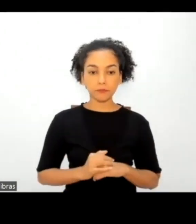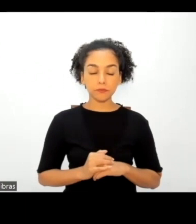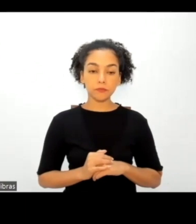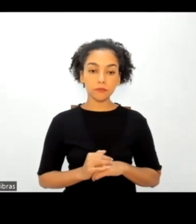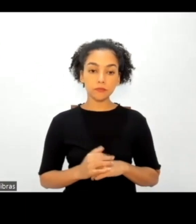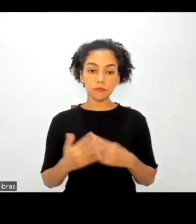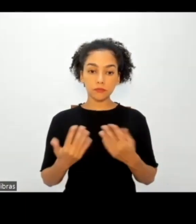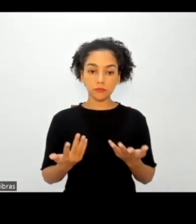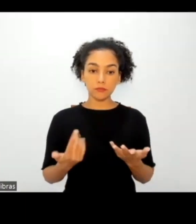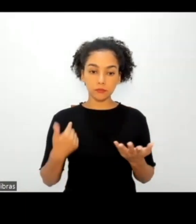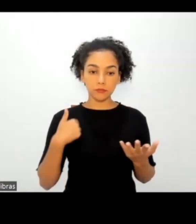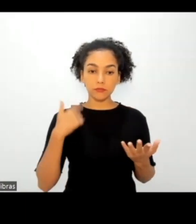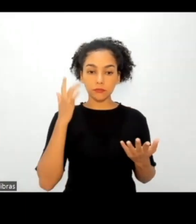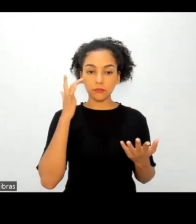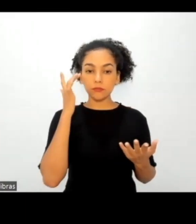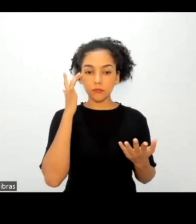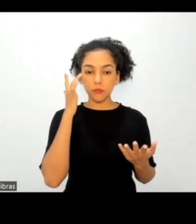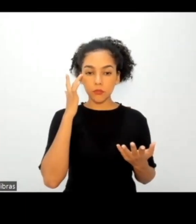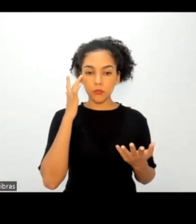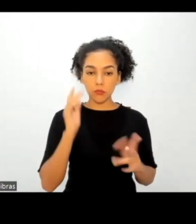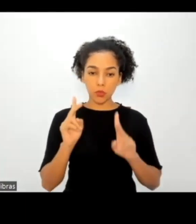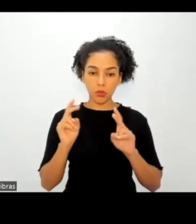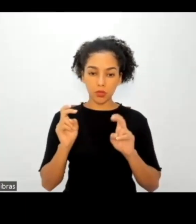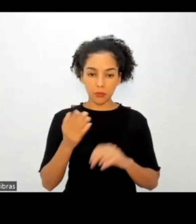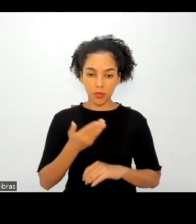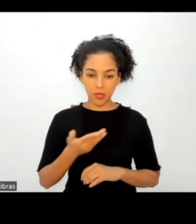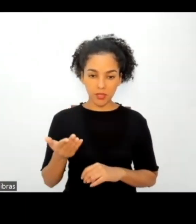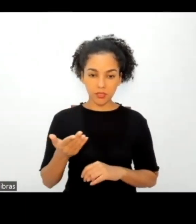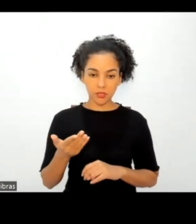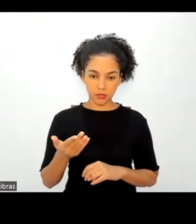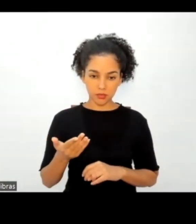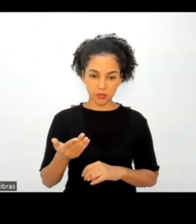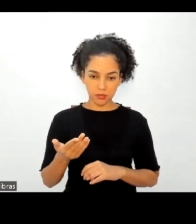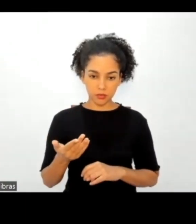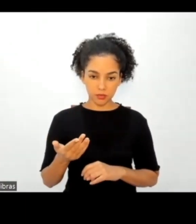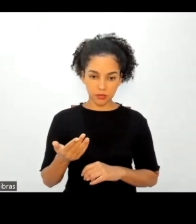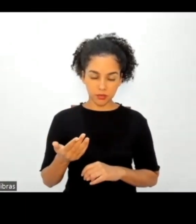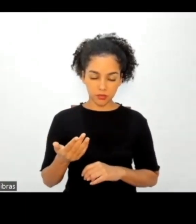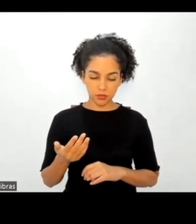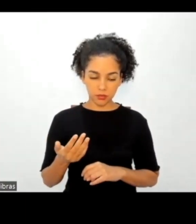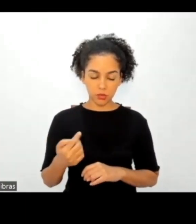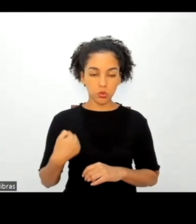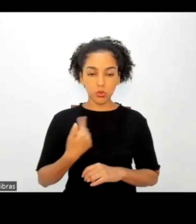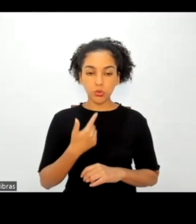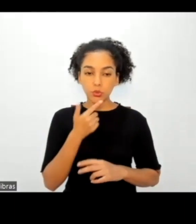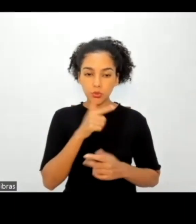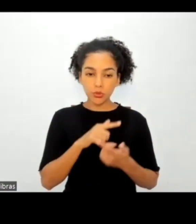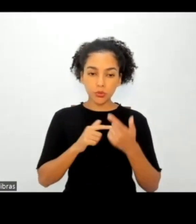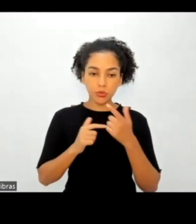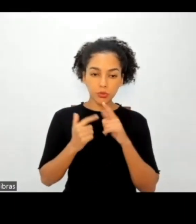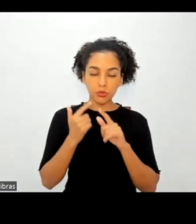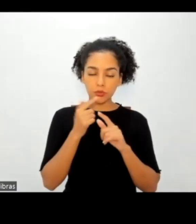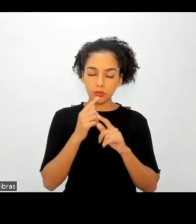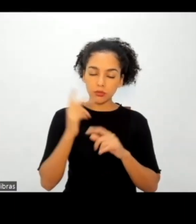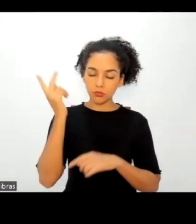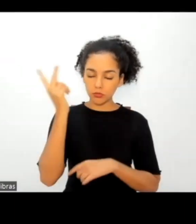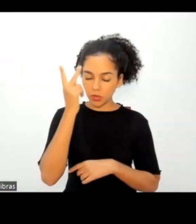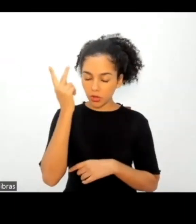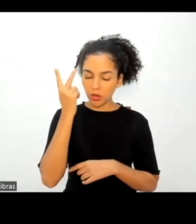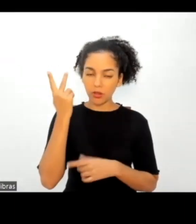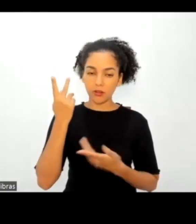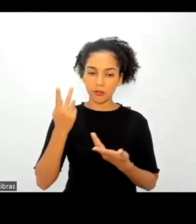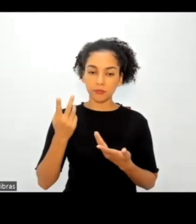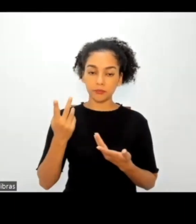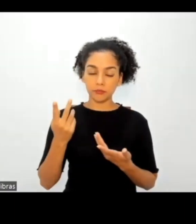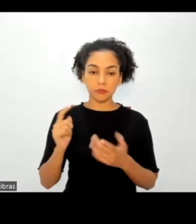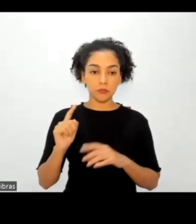acho que, né, na seara, inclusive, aí, né, das nossas conquistas históricas, né, enquanto serviço social,